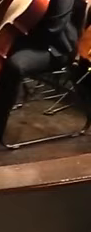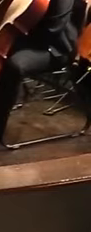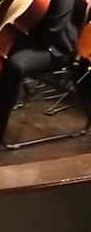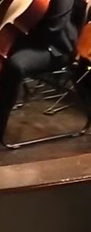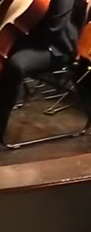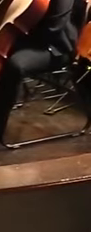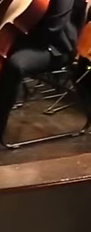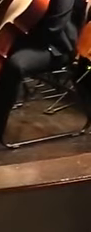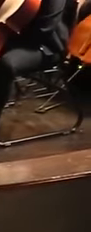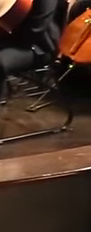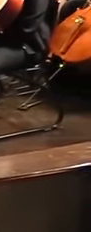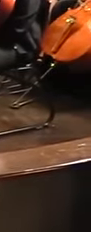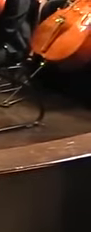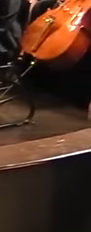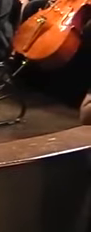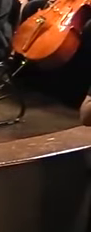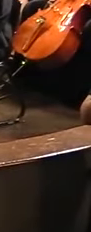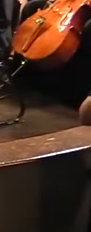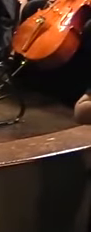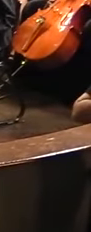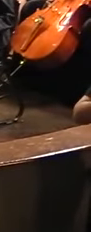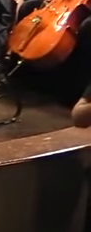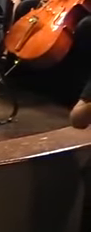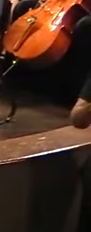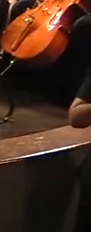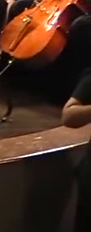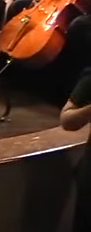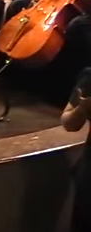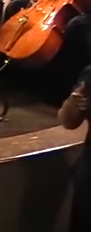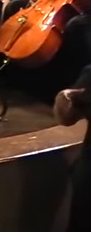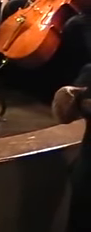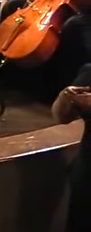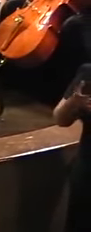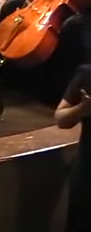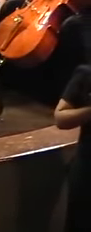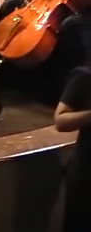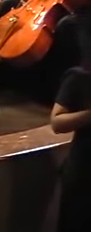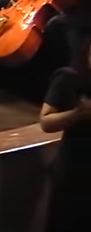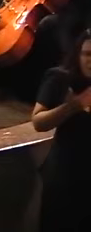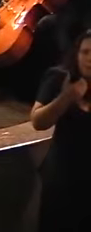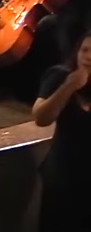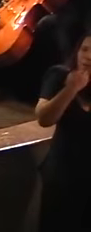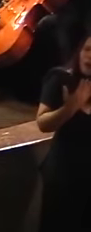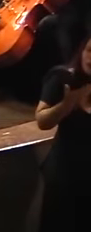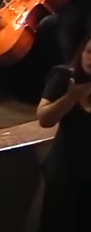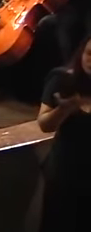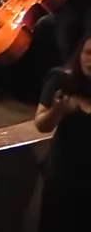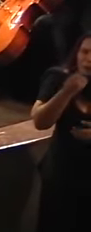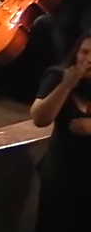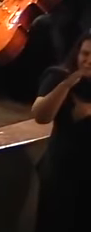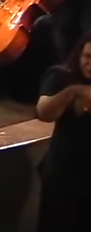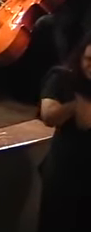profundidade do trabalho que esses jovens estão fazendo aqui. Desejo a todos um bom concerto, uma boa noite.